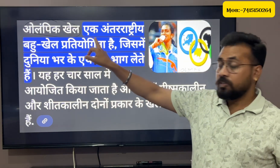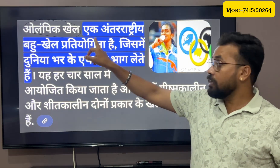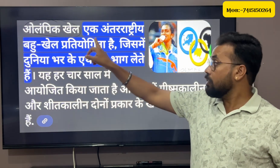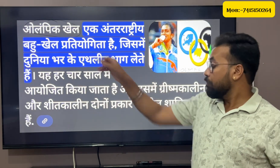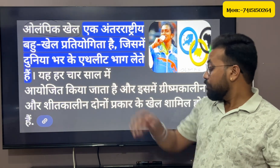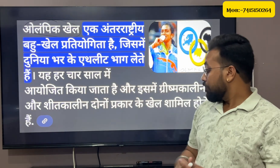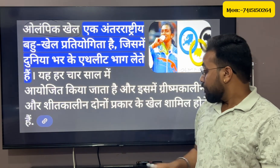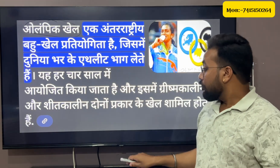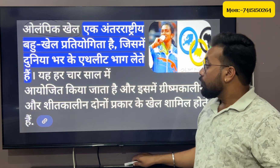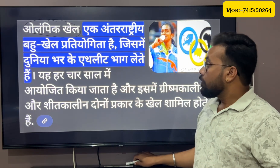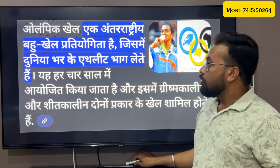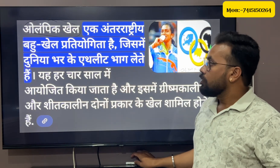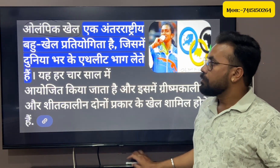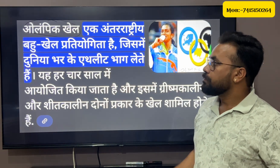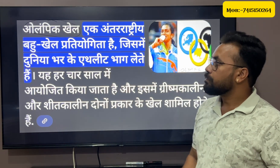है ना, तो